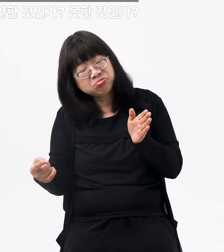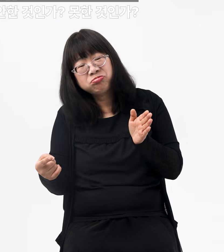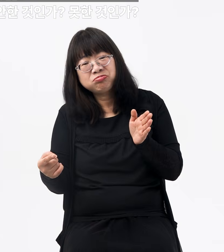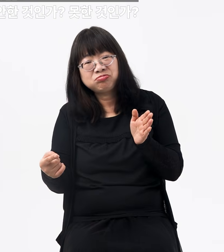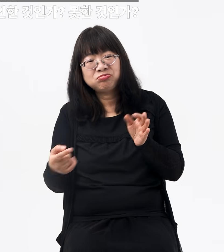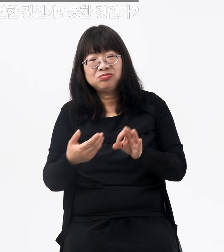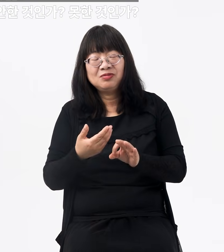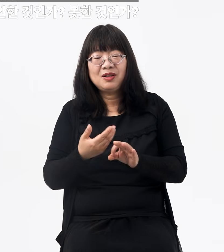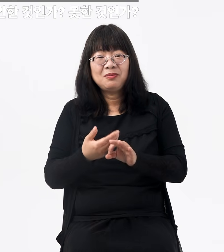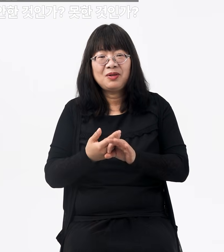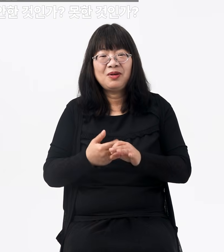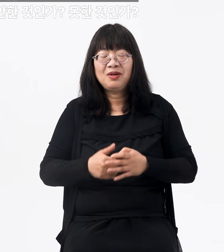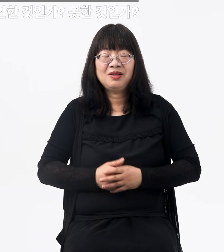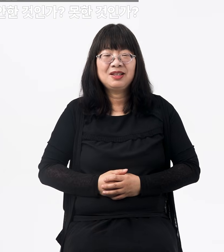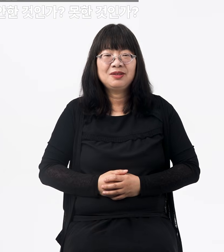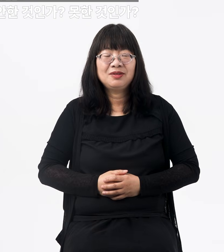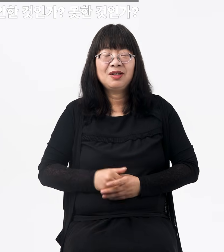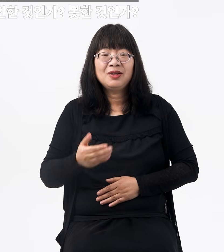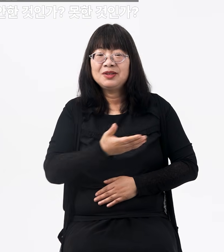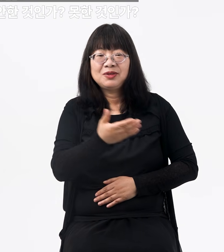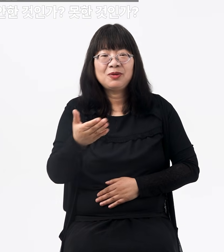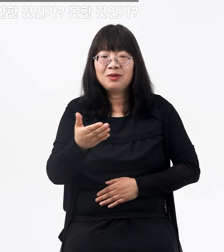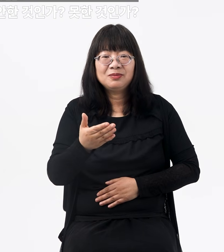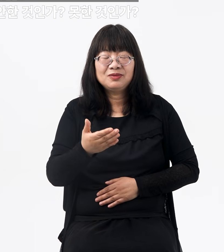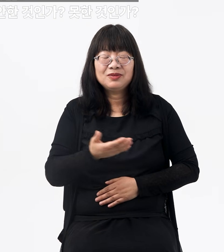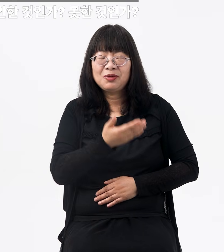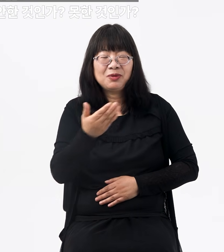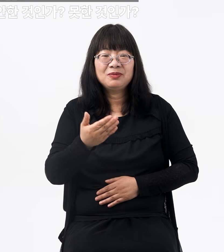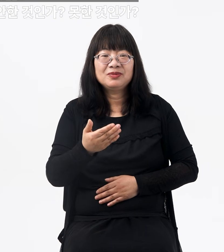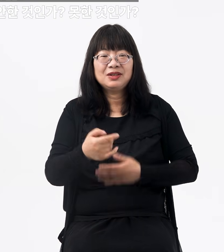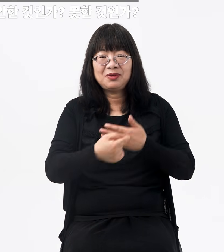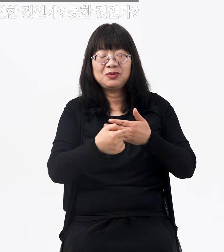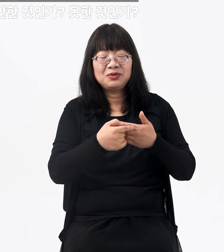그냥 트로트 해놓으세요. 트로트. 요즘 대세인데.